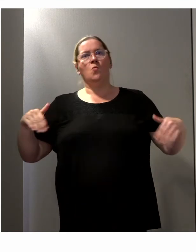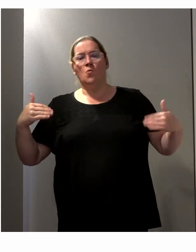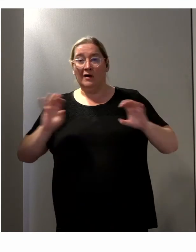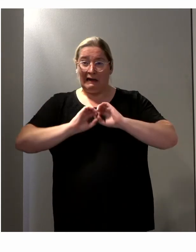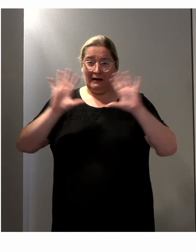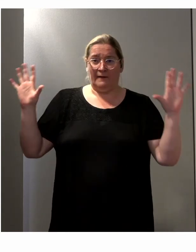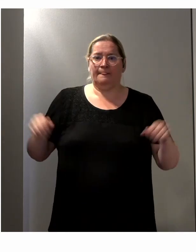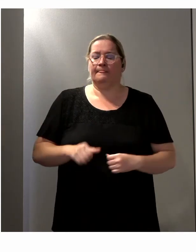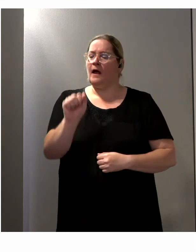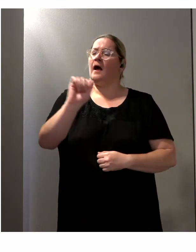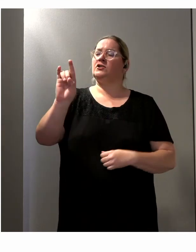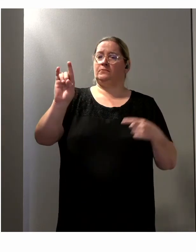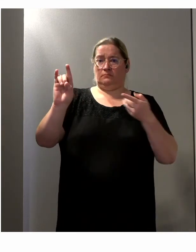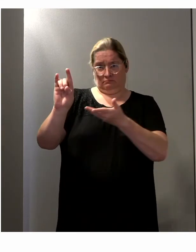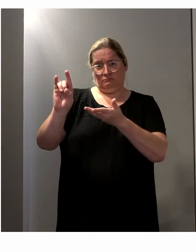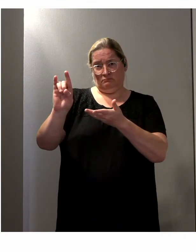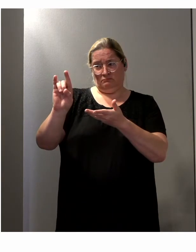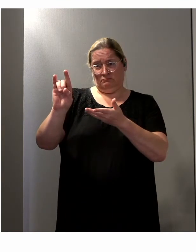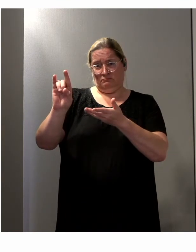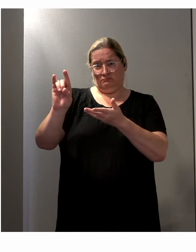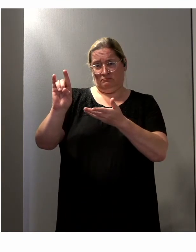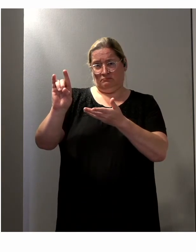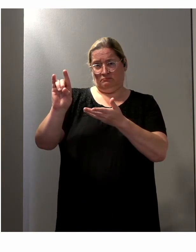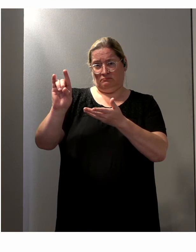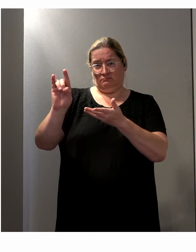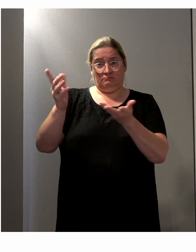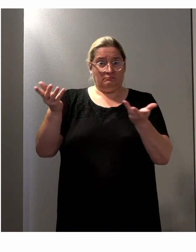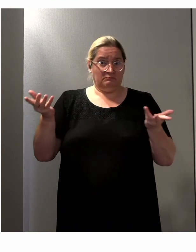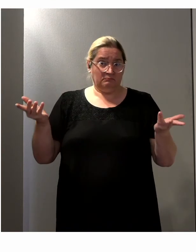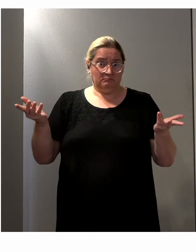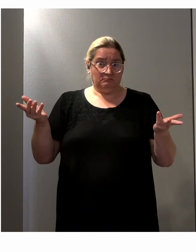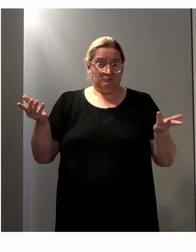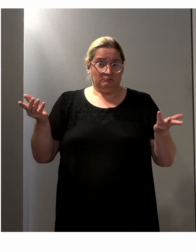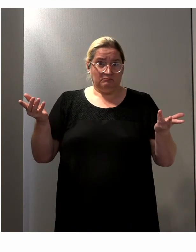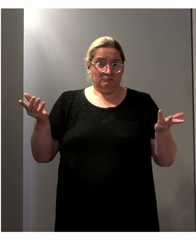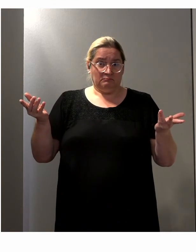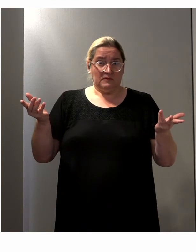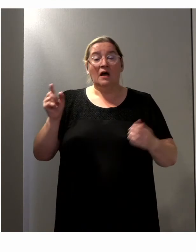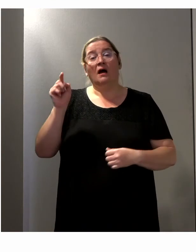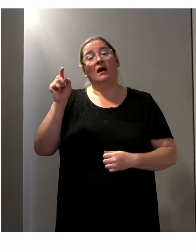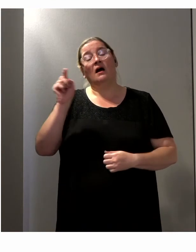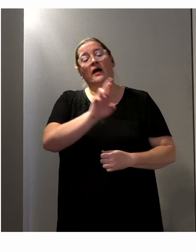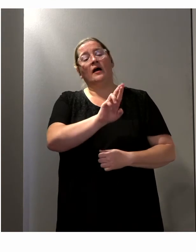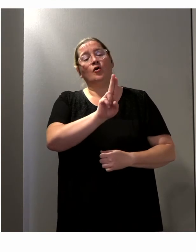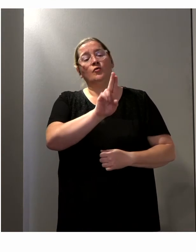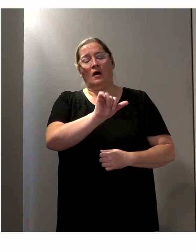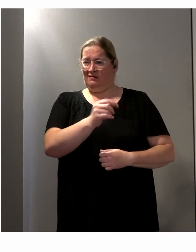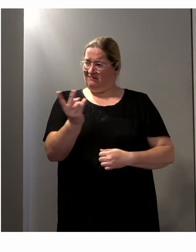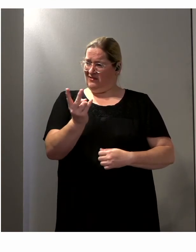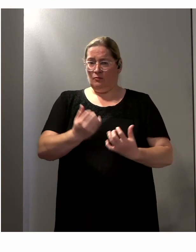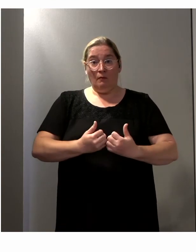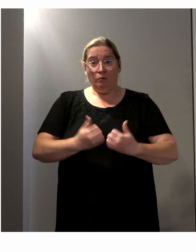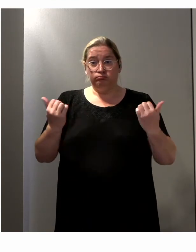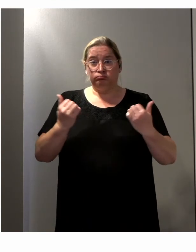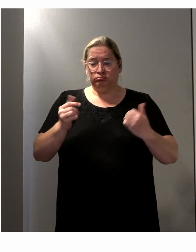que l'AAH n'avait rien à voir et devait sortir, n'était pas concerné par le RUA. Et